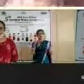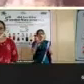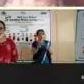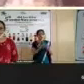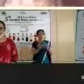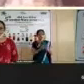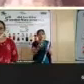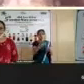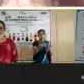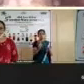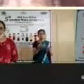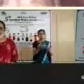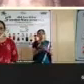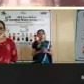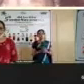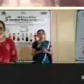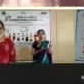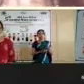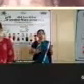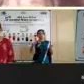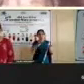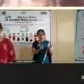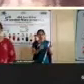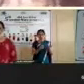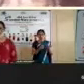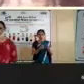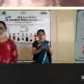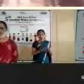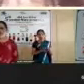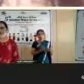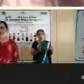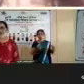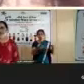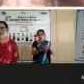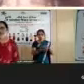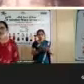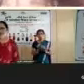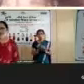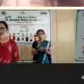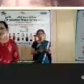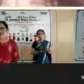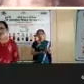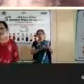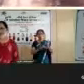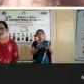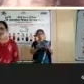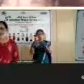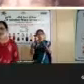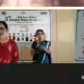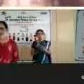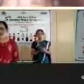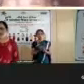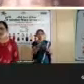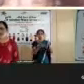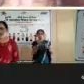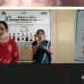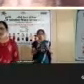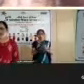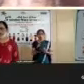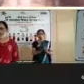अलावा राष्ट्रीय पुनर्वास परिषद, रिहेबिलिटेशन काउंसिल ऑफ इंडिया ने भी पूर्वोत्तर क्षेत्र के लिए मानव संसाधन विकास के प्रति अपनी